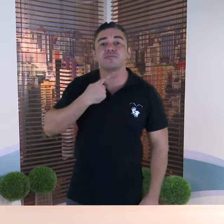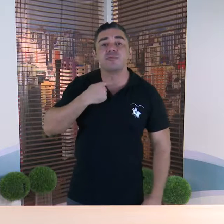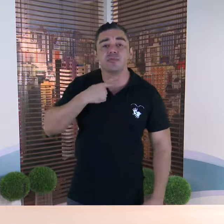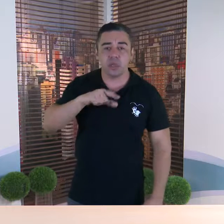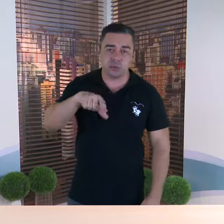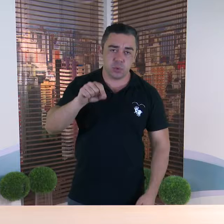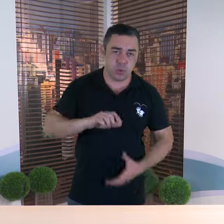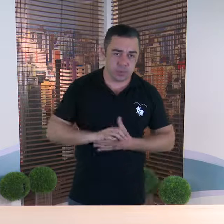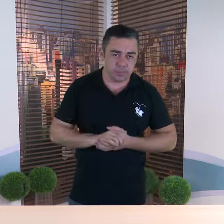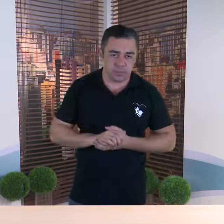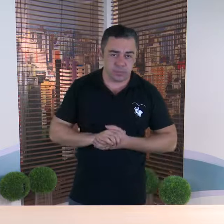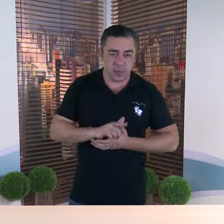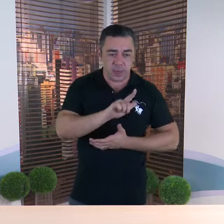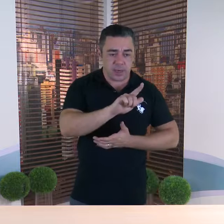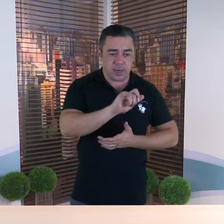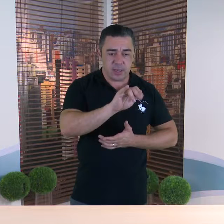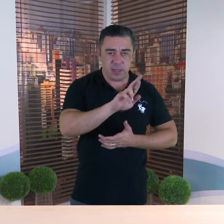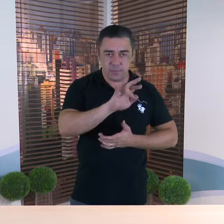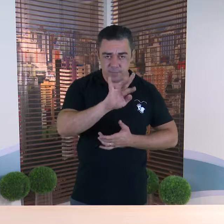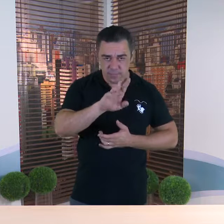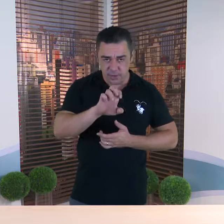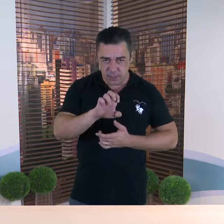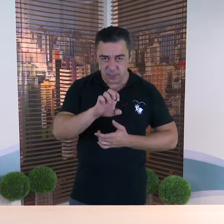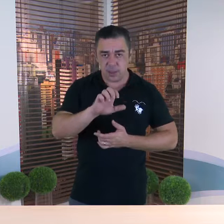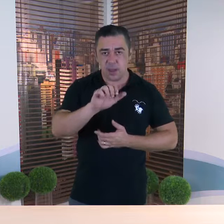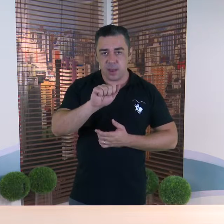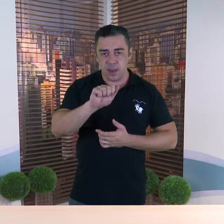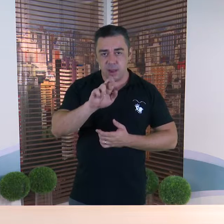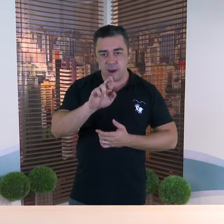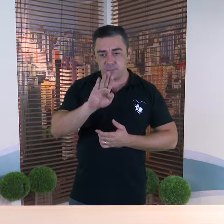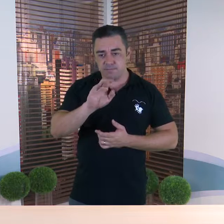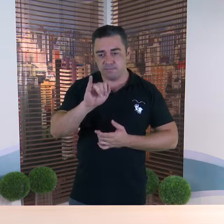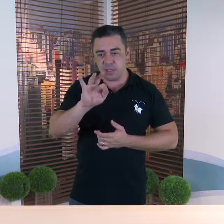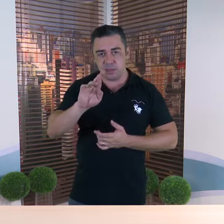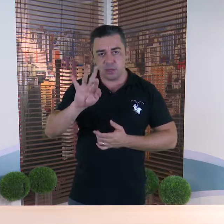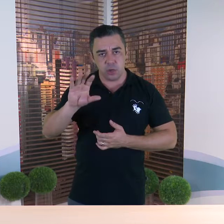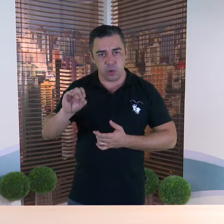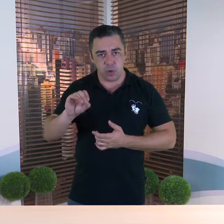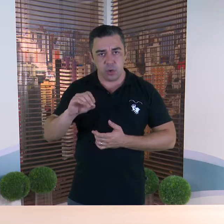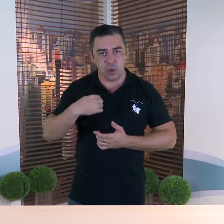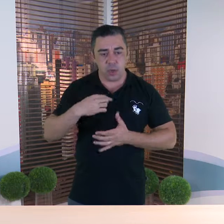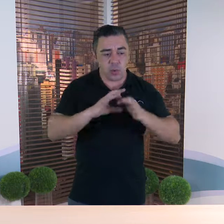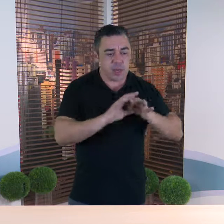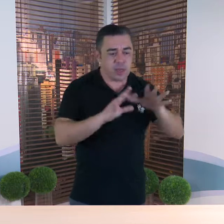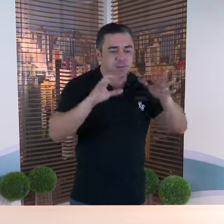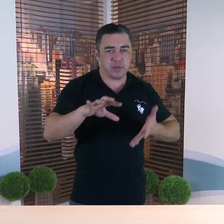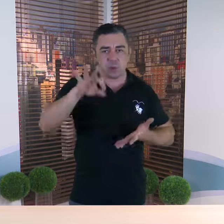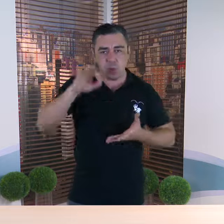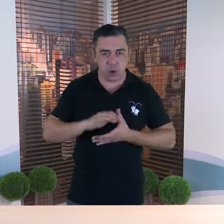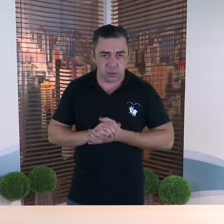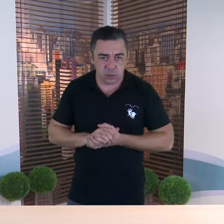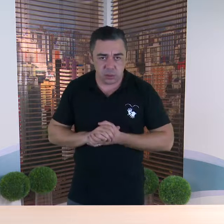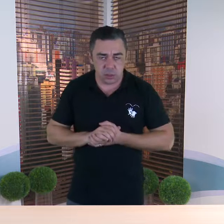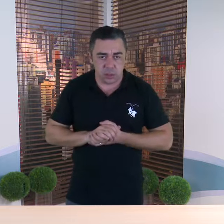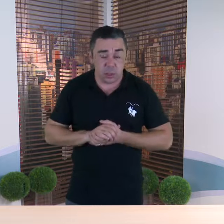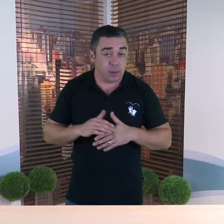O livre-arbítrio não é bom ou mal em si, mas dependendo da forma como é usado,